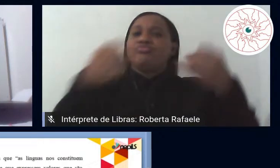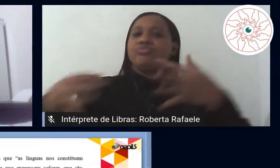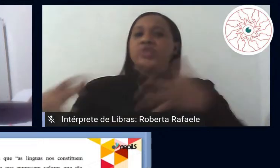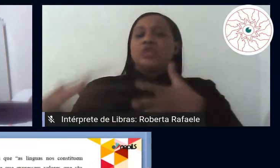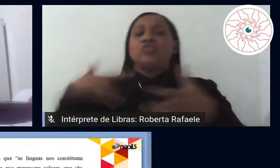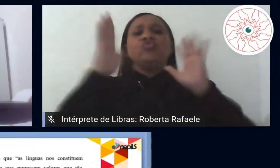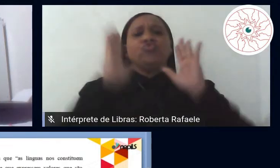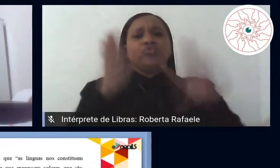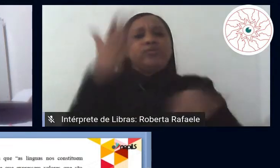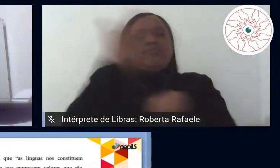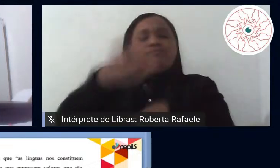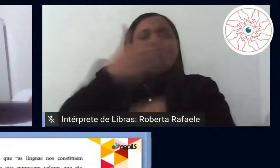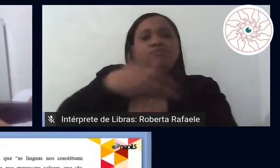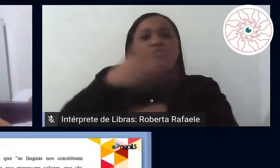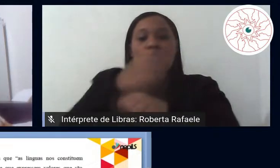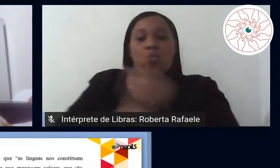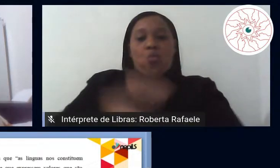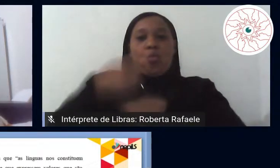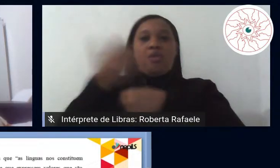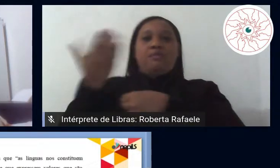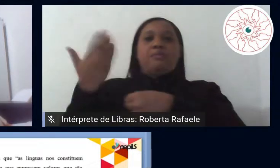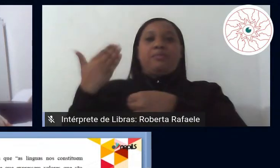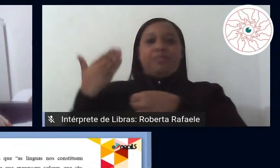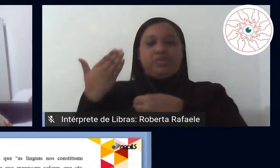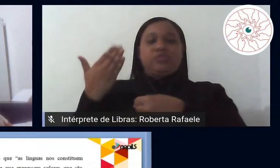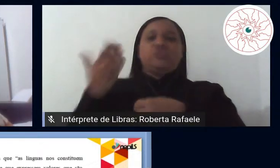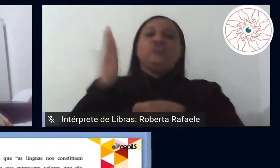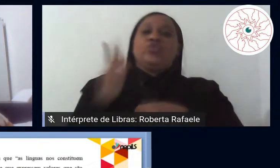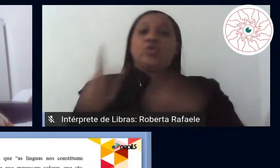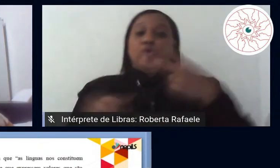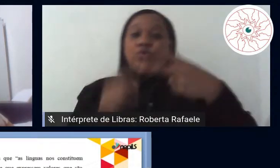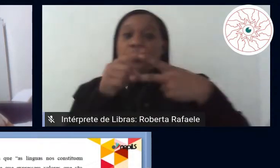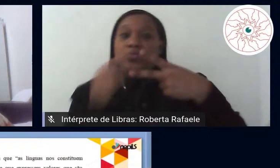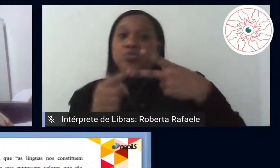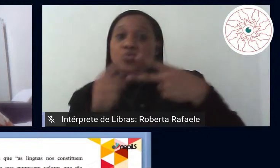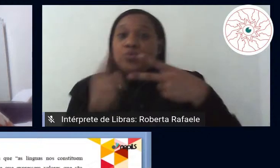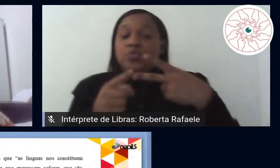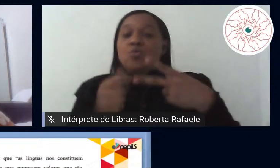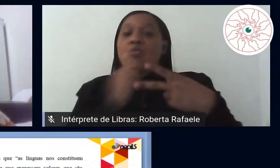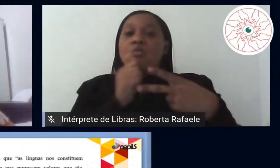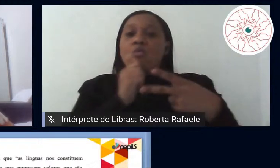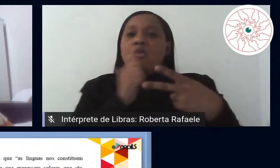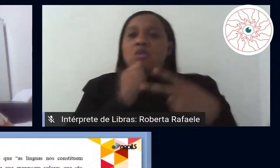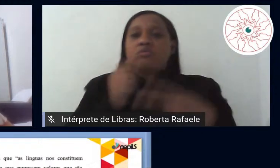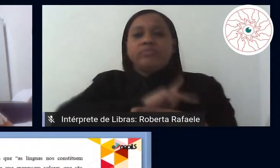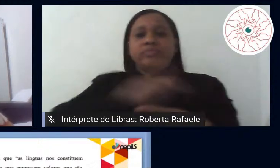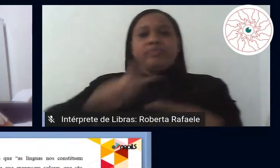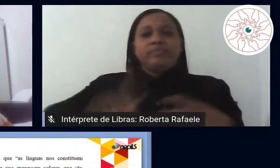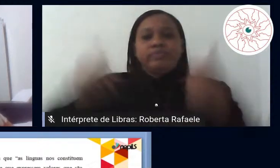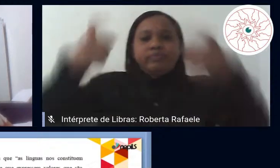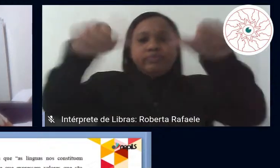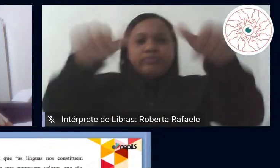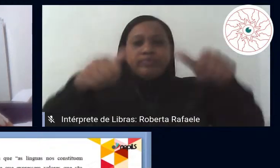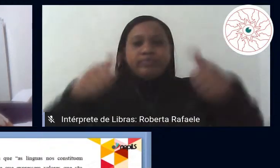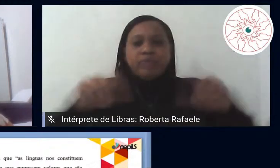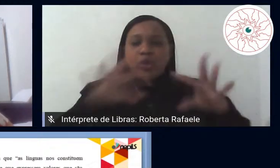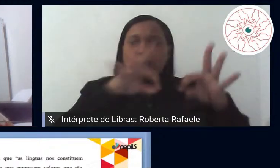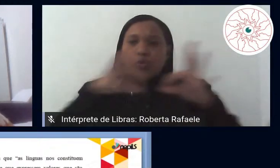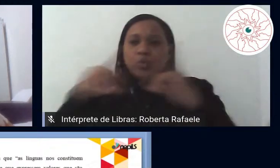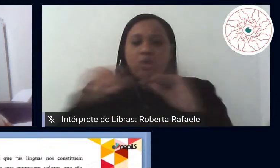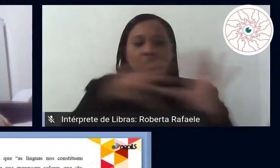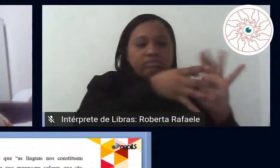colocada em prática desde o ano passado, mas a as duas versões foi para consulta pública e a gente vai analisar toda essa